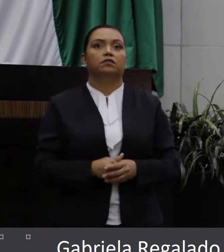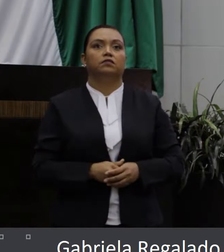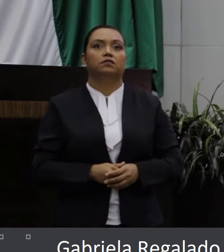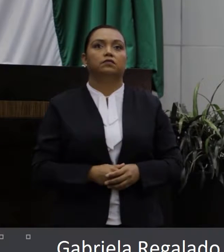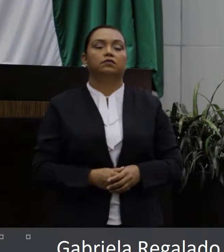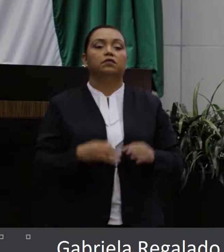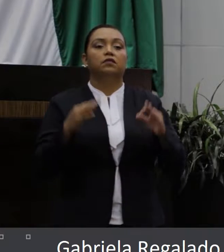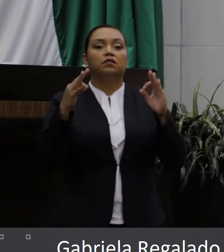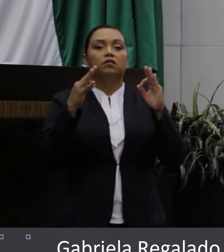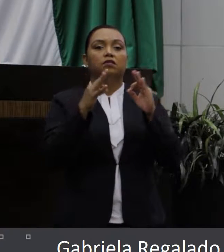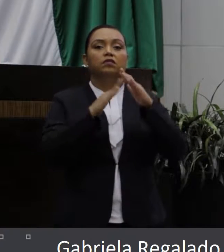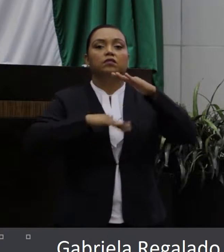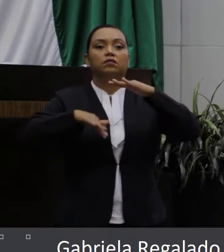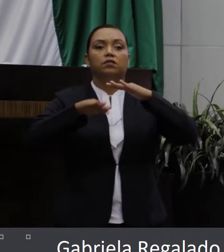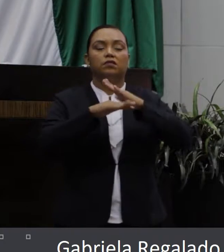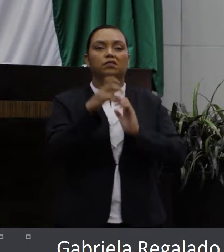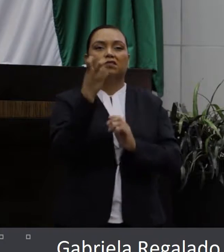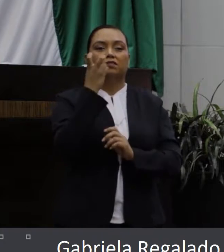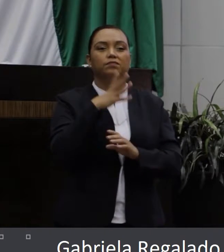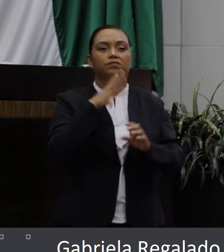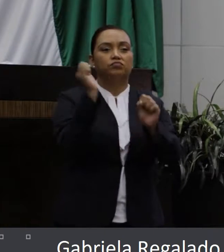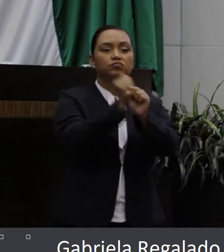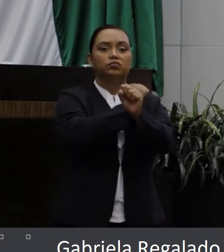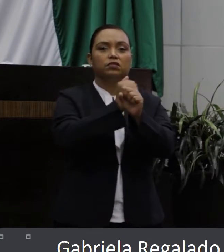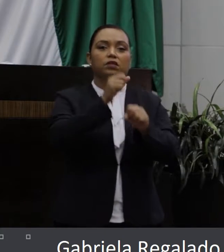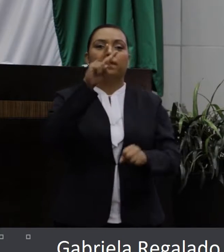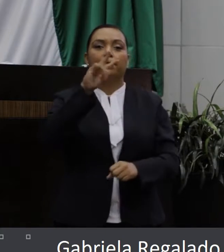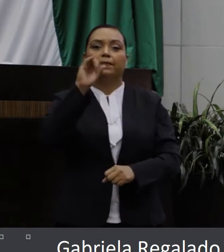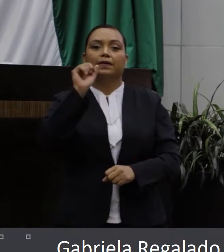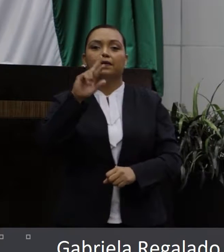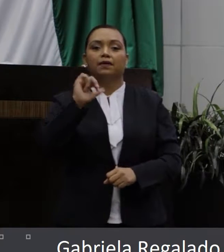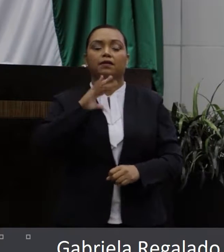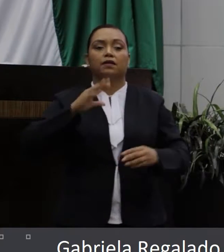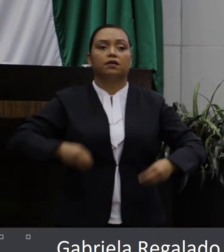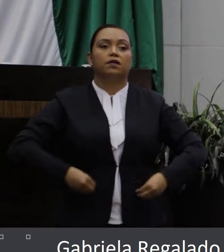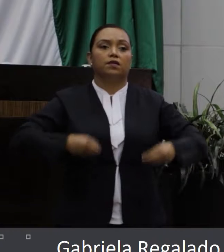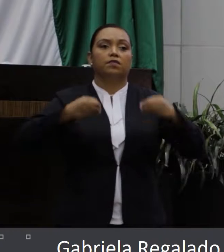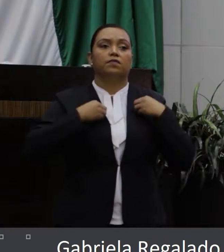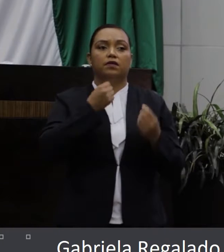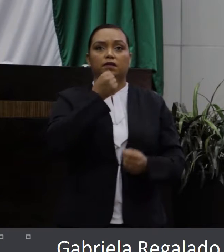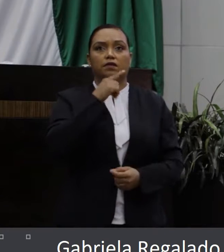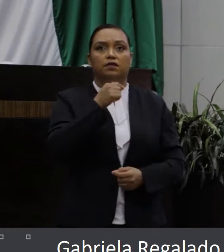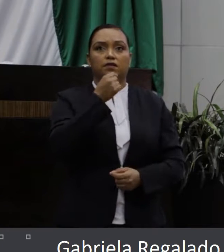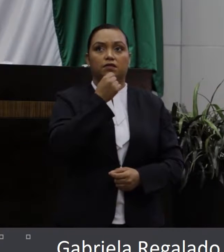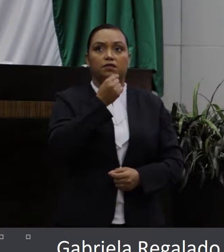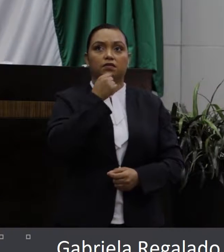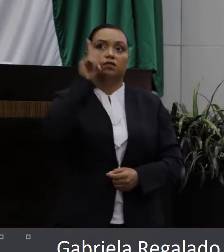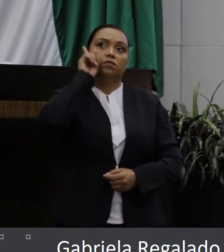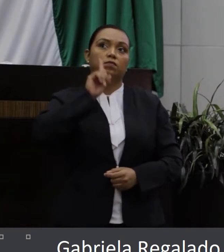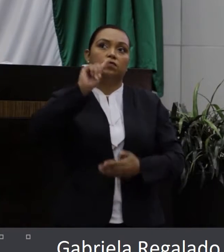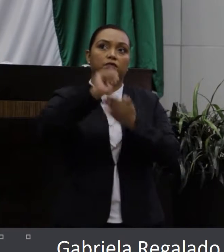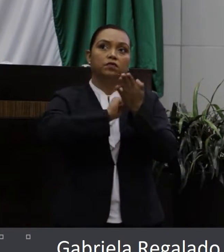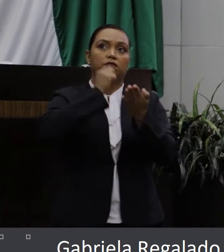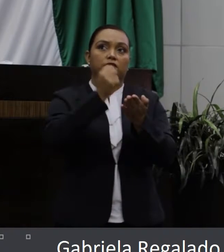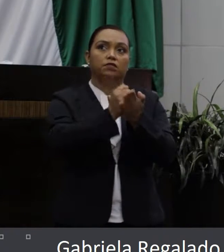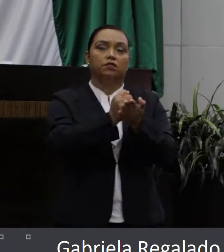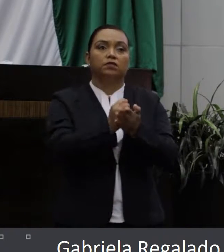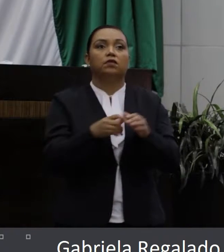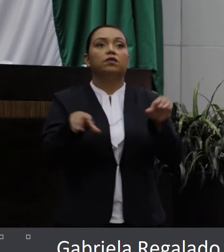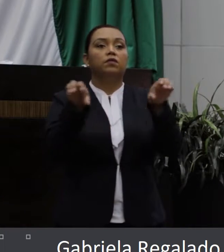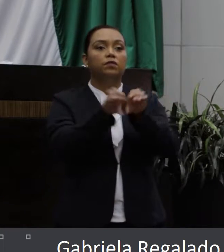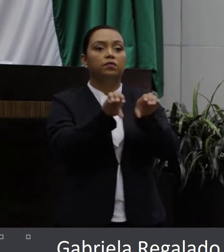Ante la esencia fundamental de lo que significa la violencia vicaria y que viven niñas y niños y mujeres en Tamaulipas y que